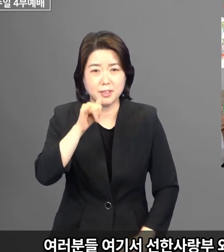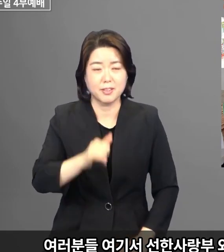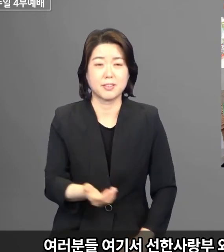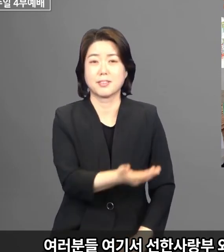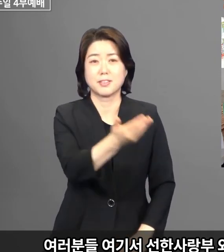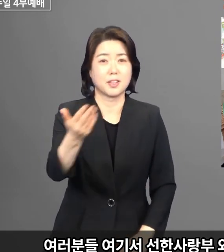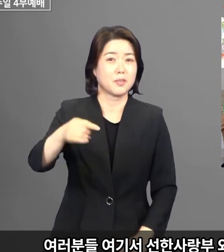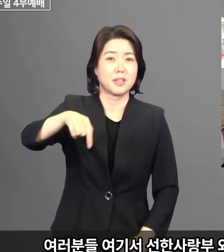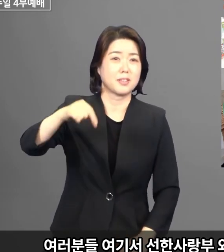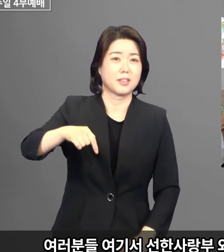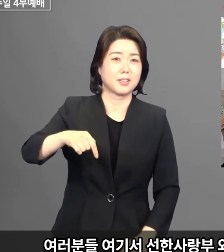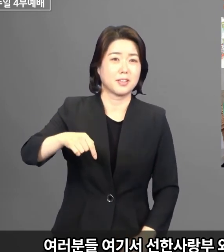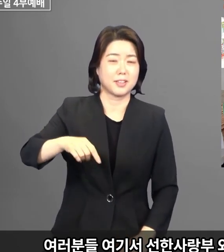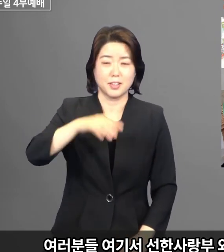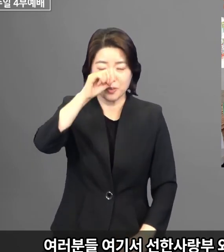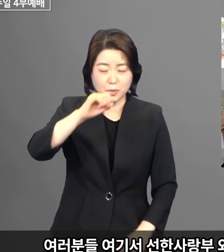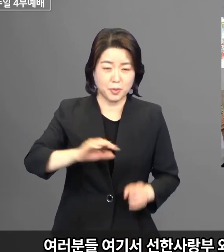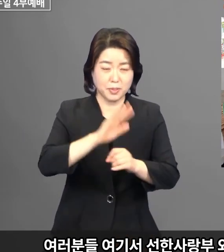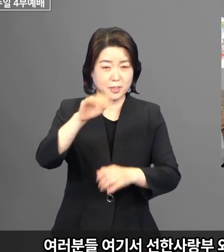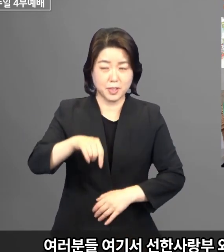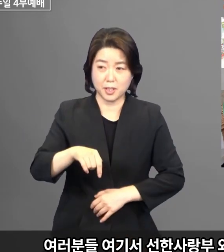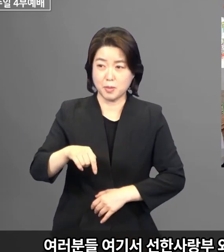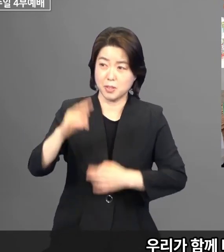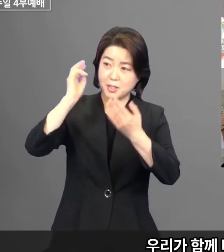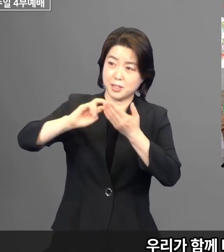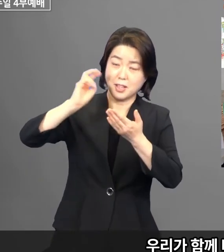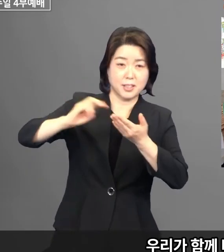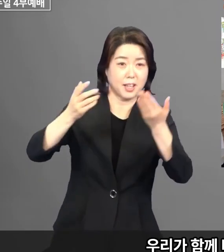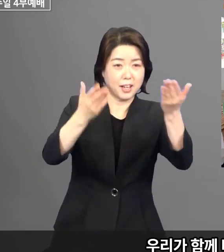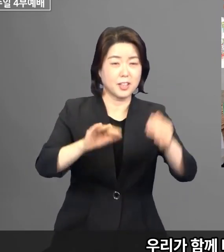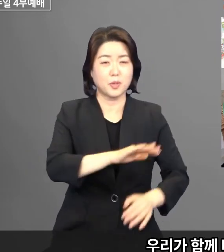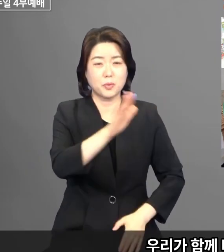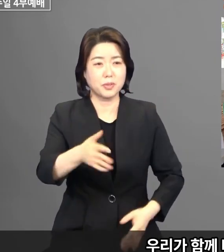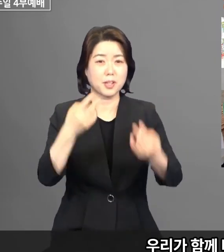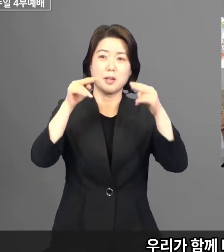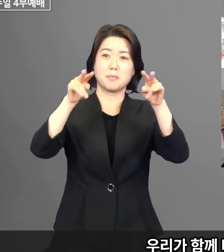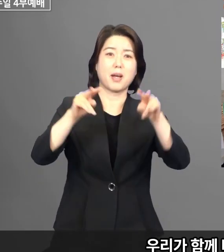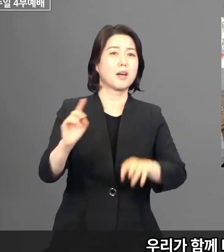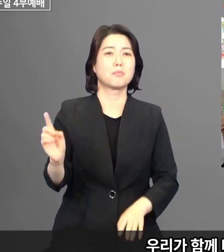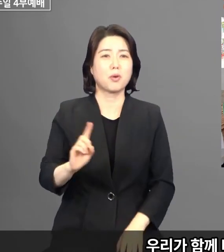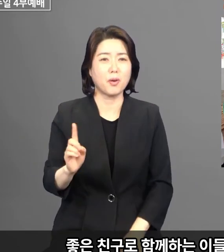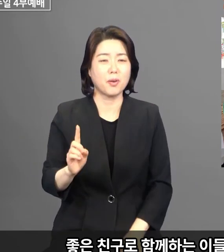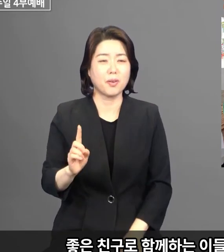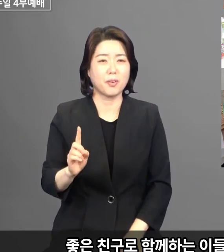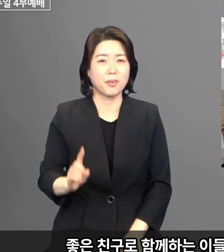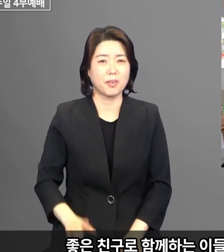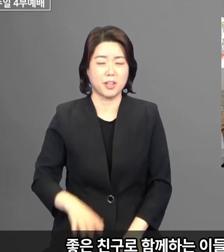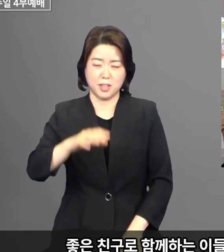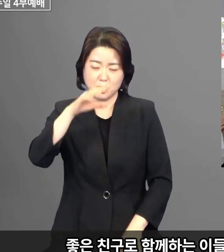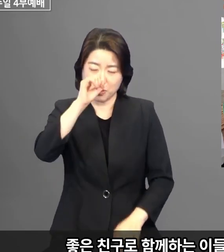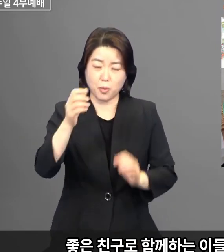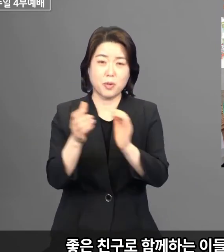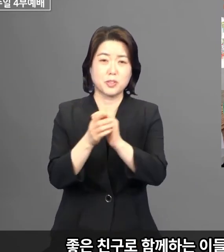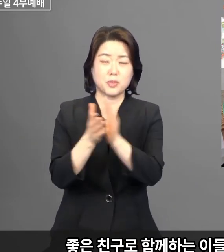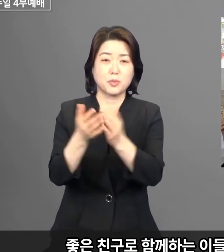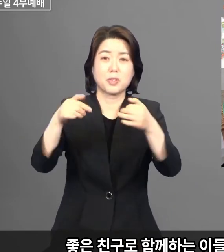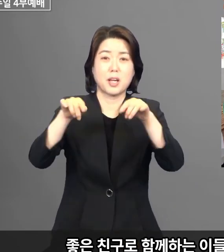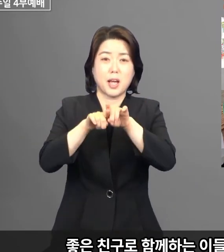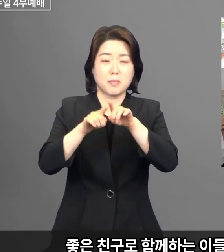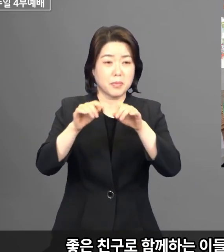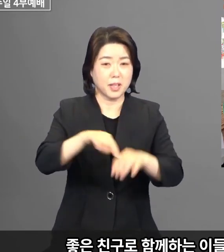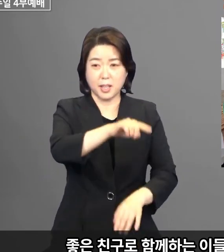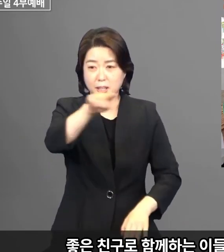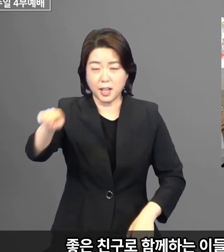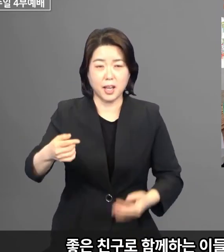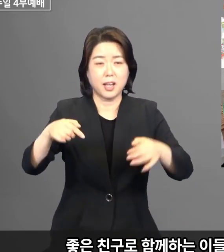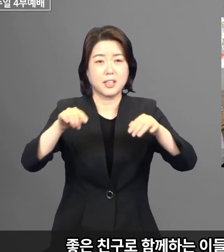여러분들 여기서 선한 사랑부 와서 찬양하고 이렇게 했을 때에 우리가 함께 바라봤던 것은 좋은 친구로 함께하는 이들의